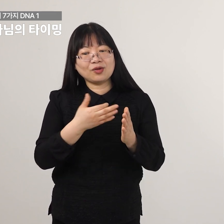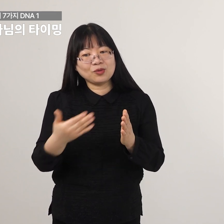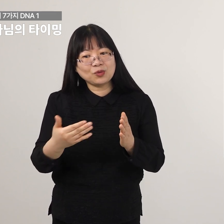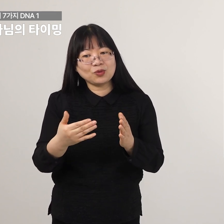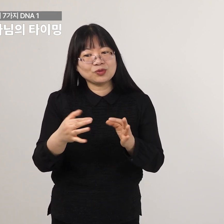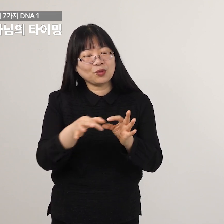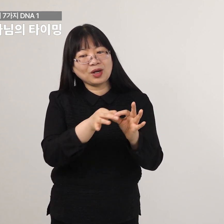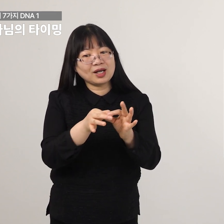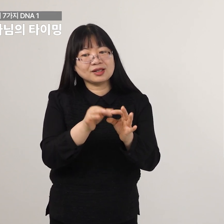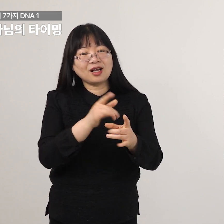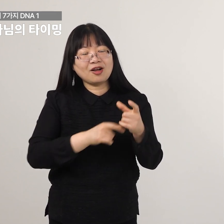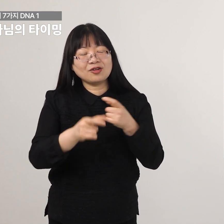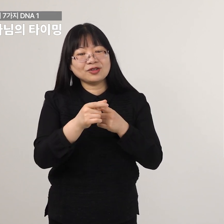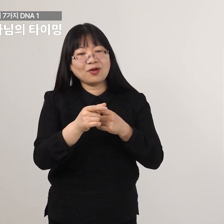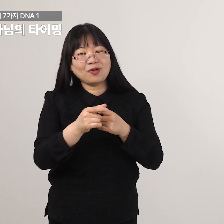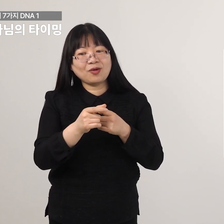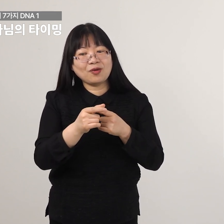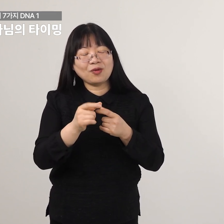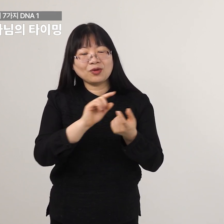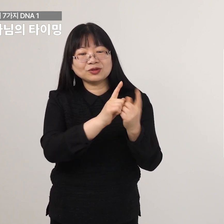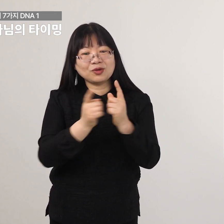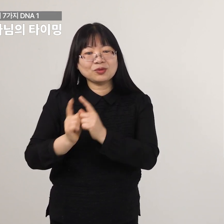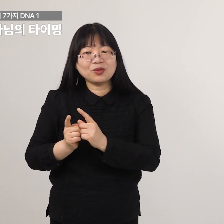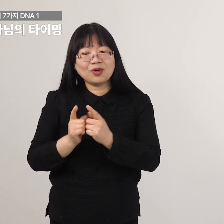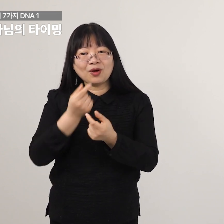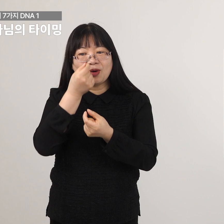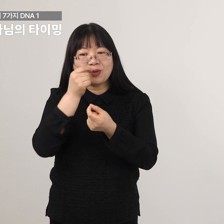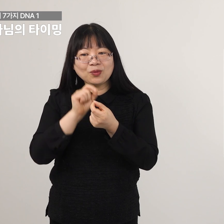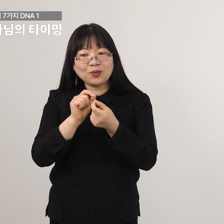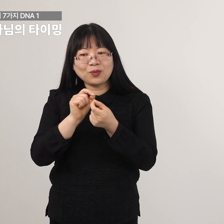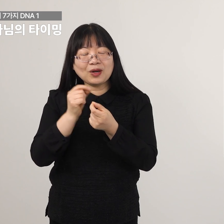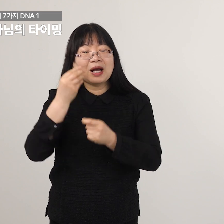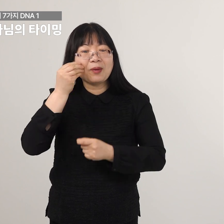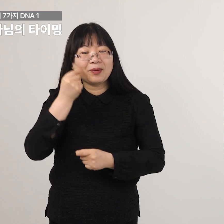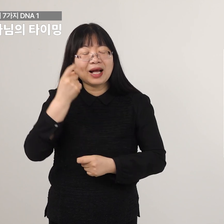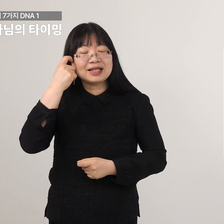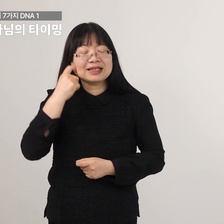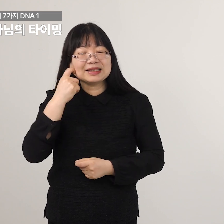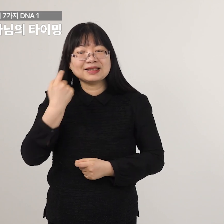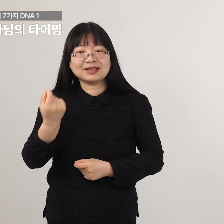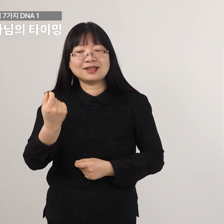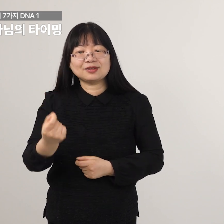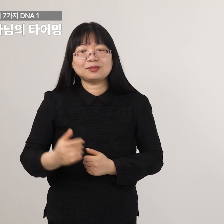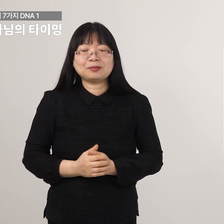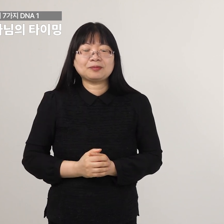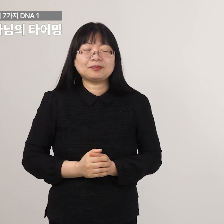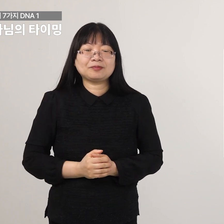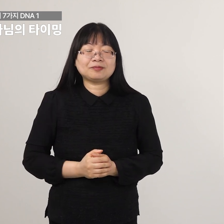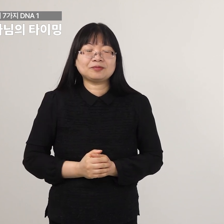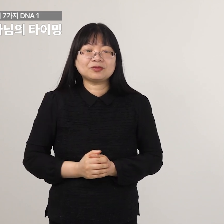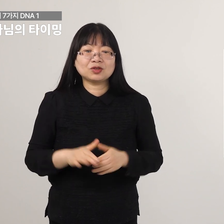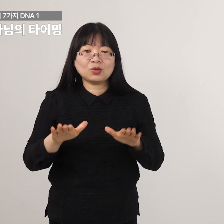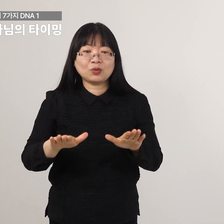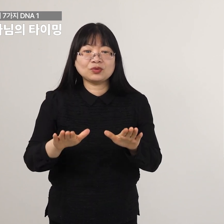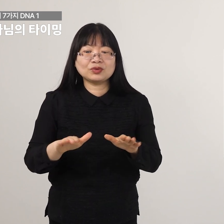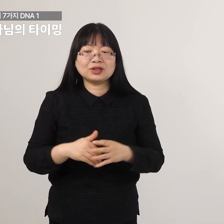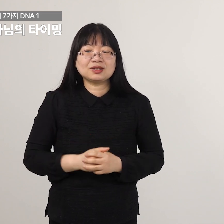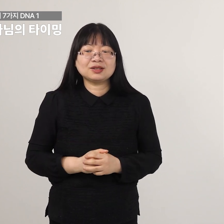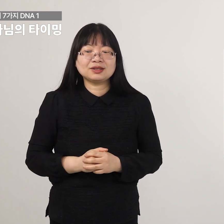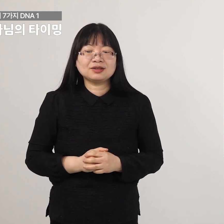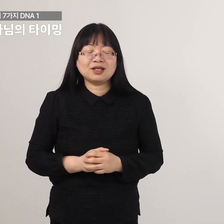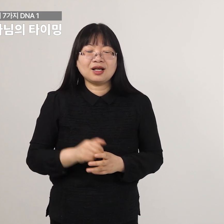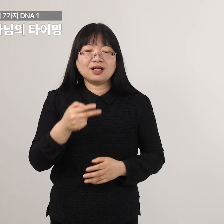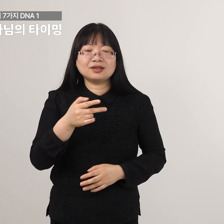관계가 조금 더 피차 원숙해졌다는 얘기가 되겠죠. 자, 오늘은 이제